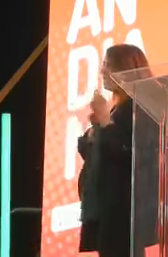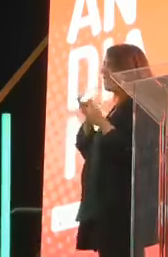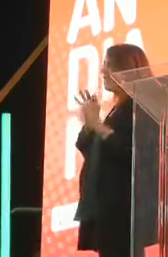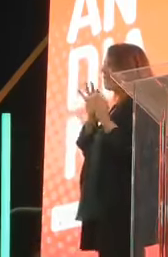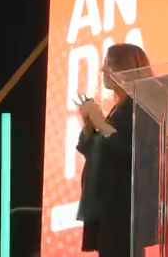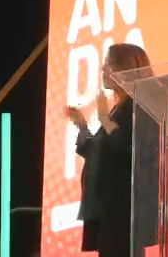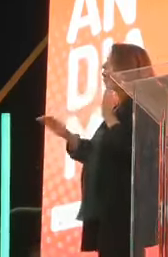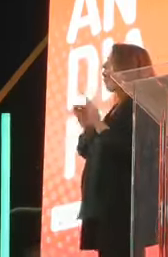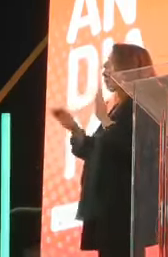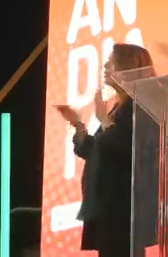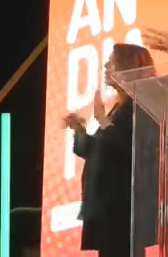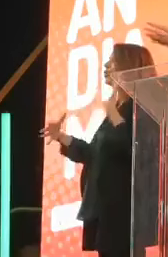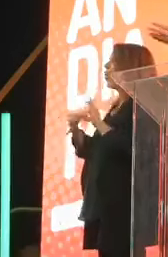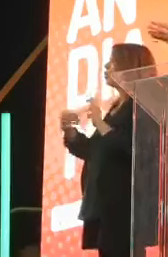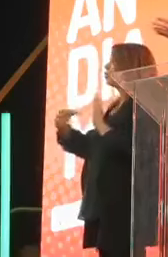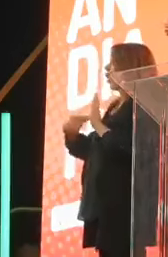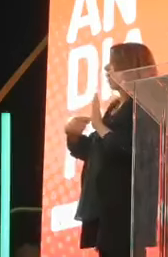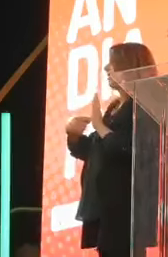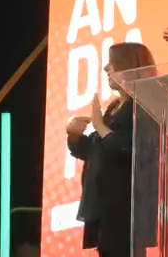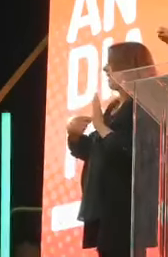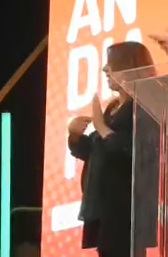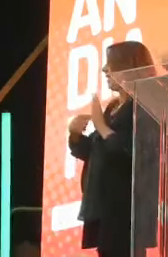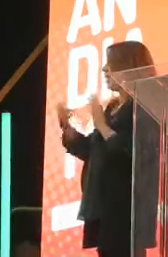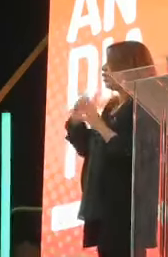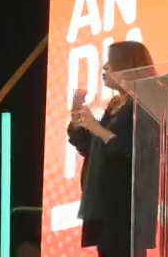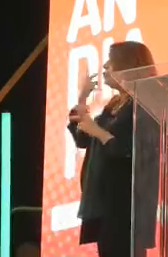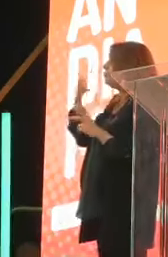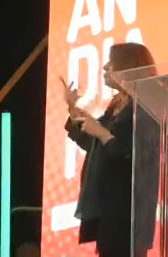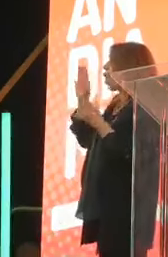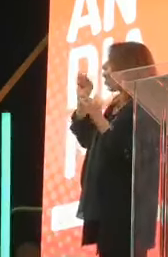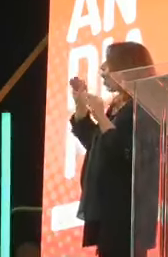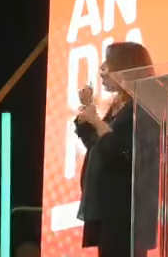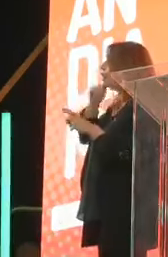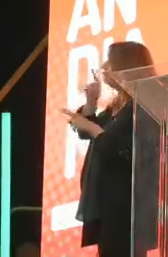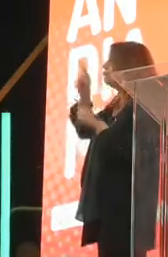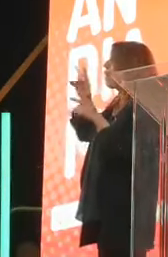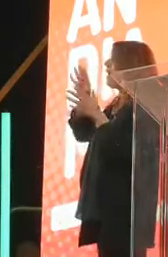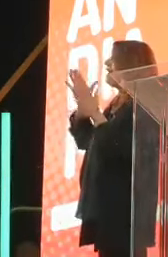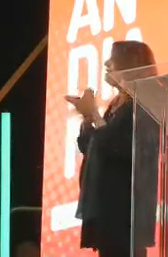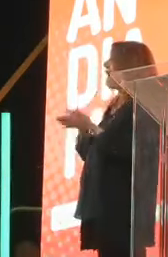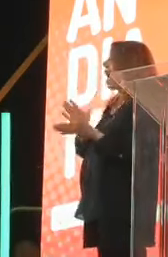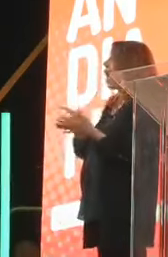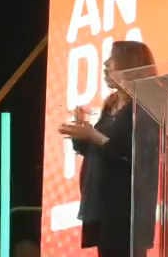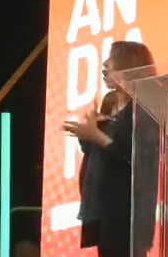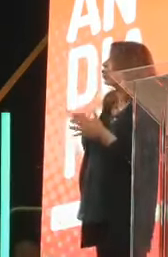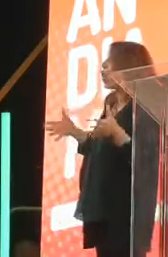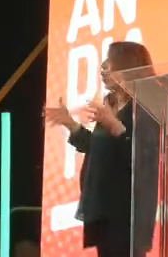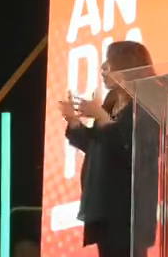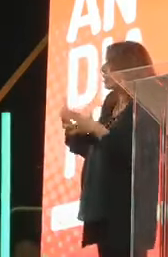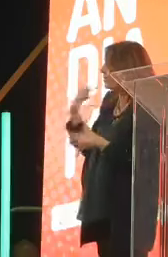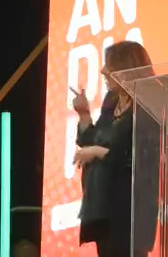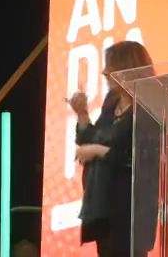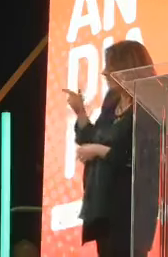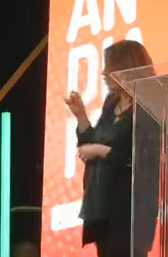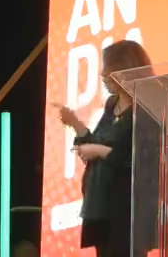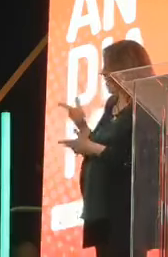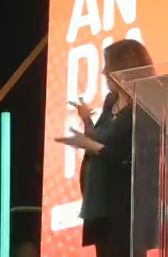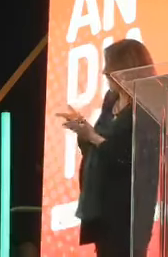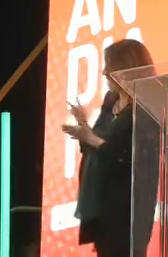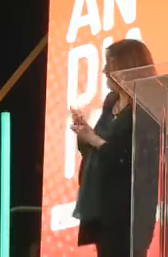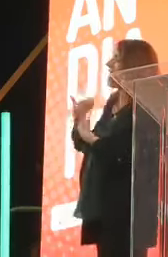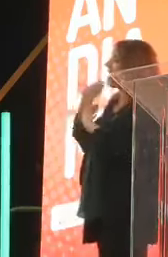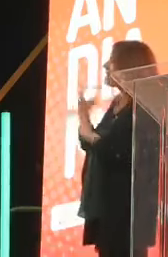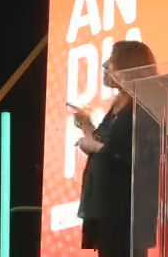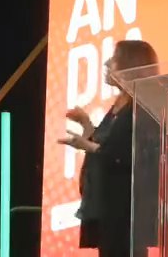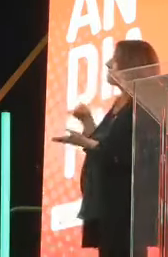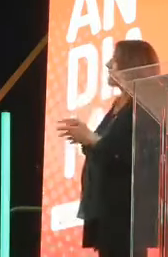nella nostra Costituzione. Non dobbiamo cercarli lontano, quei valori di comunità di cui prima parlava Vito, e ringrazio per la sua presenza